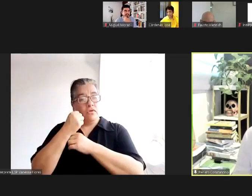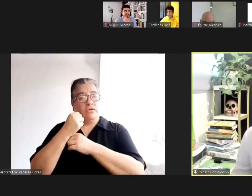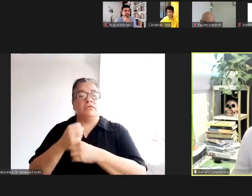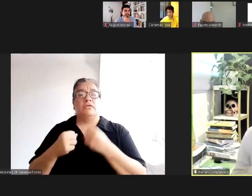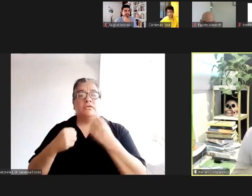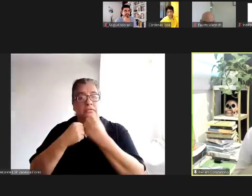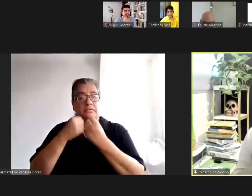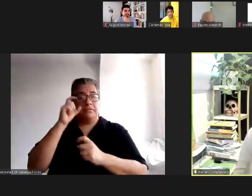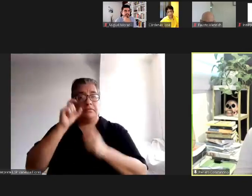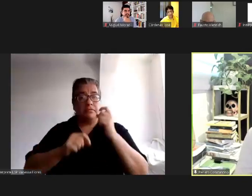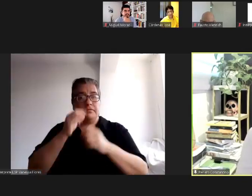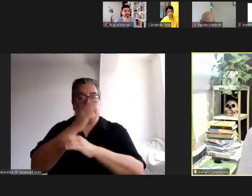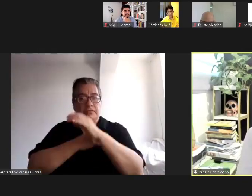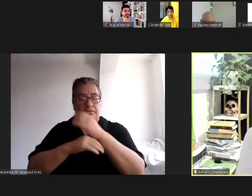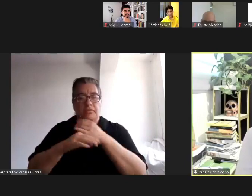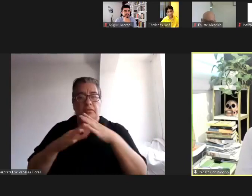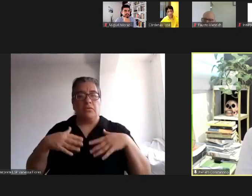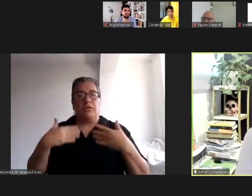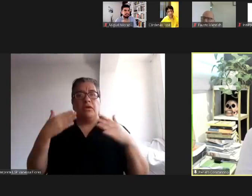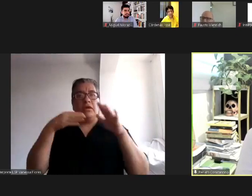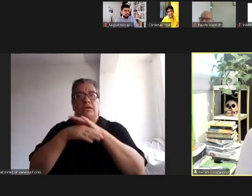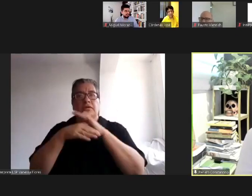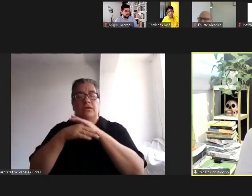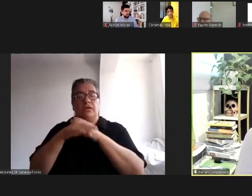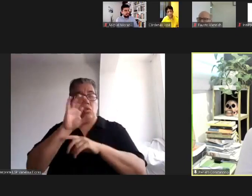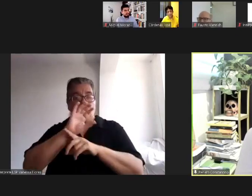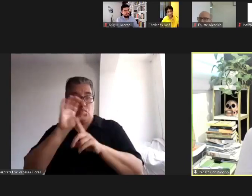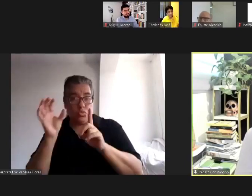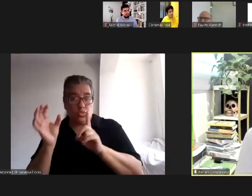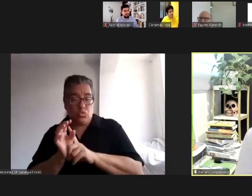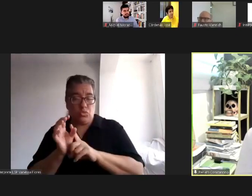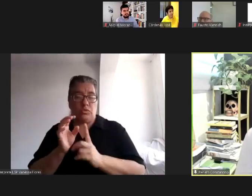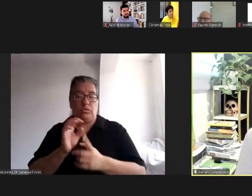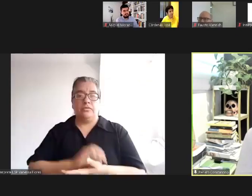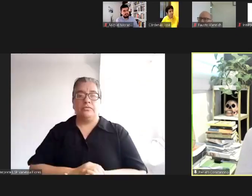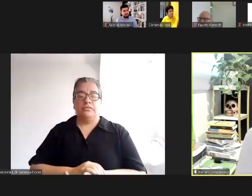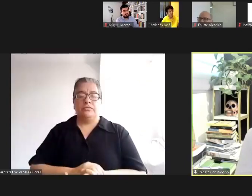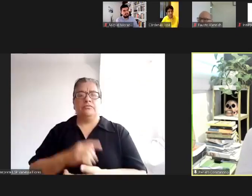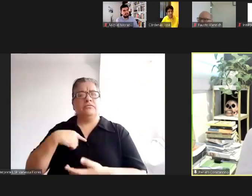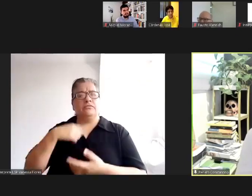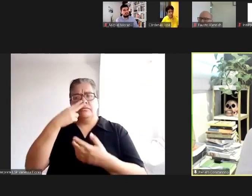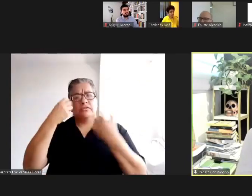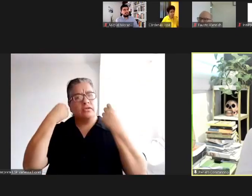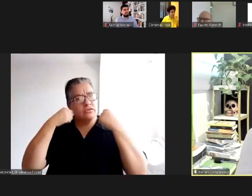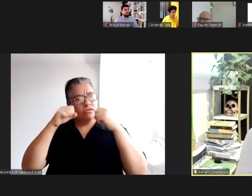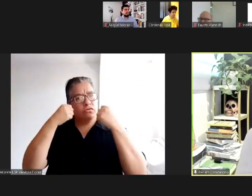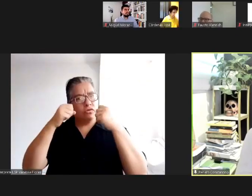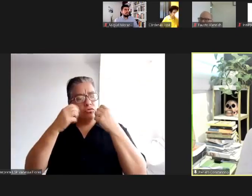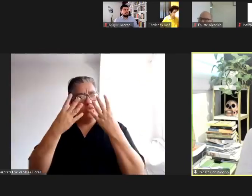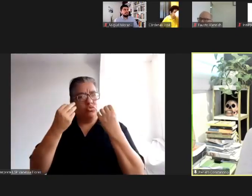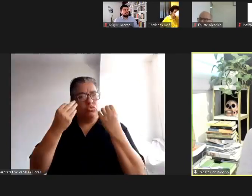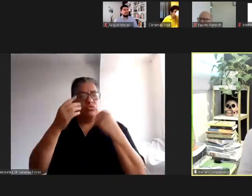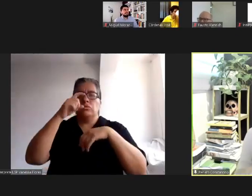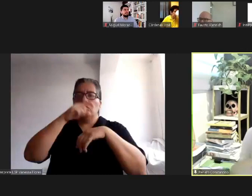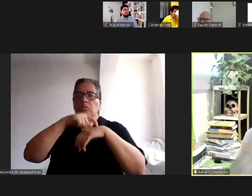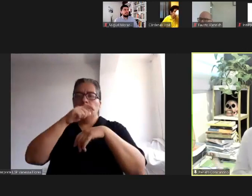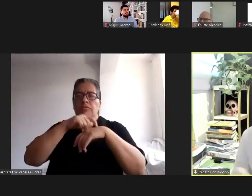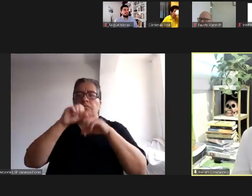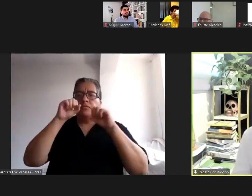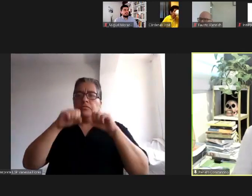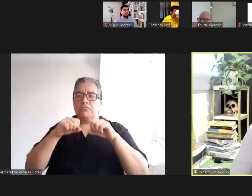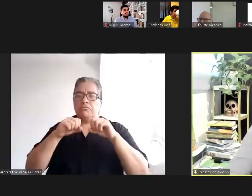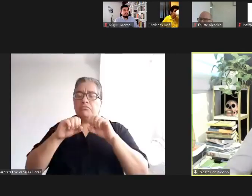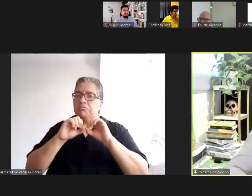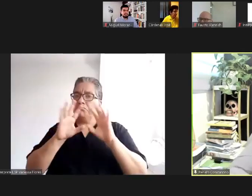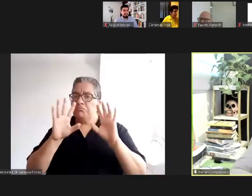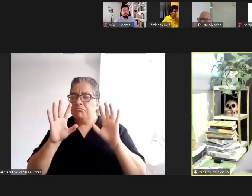de poder acceder a la cultura. Y creo que ha habido esfuerzos que en muchos momentos también han sido bastante aislados, ¿no? Se